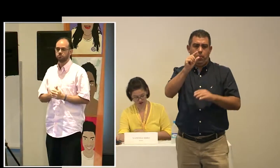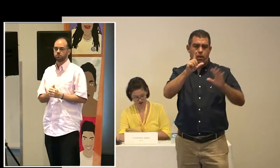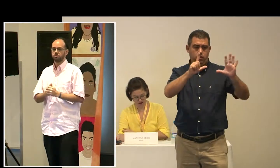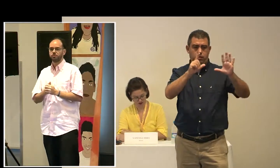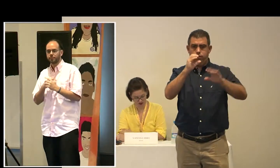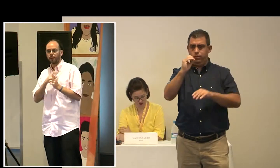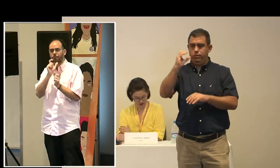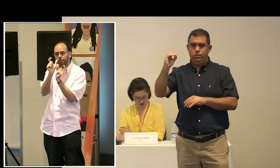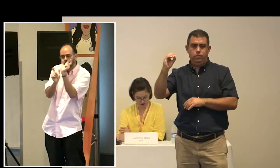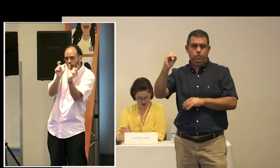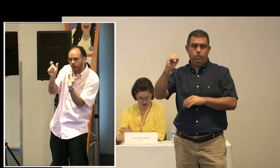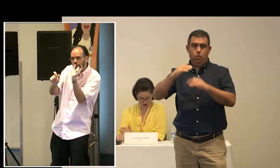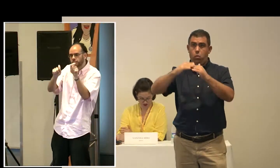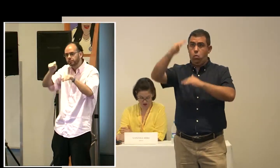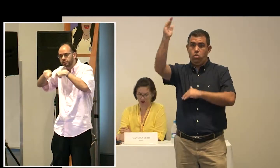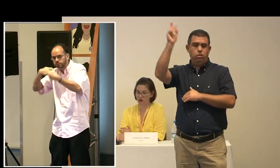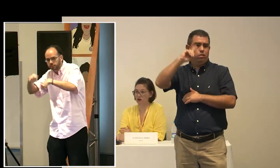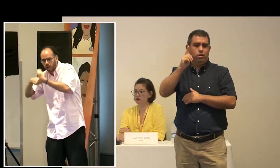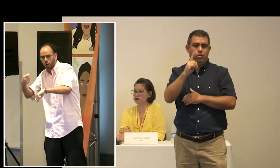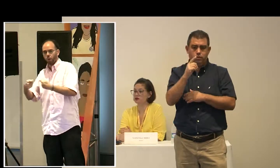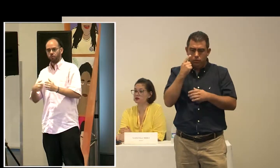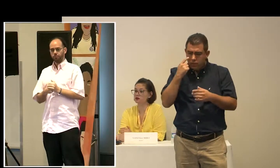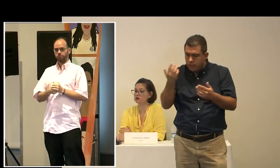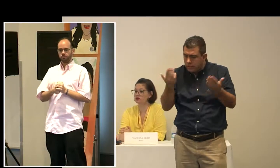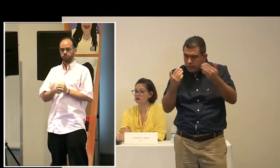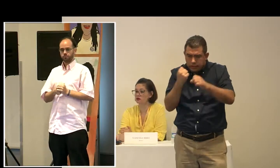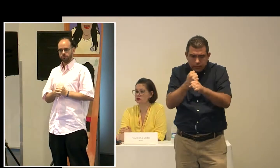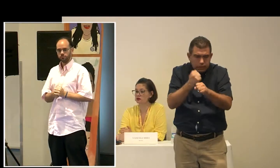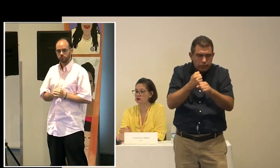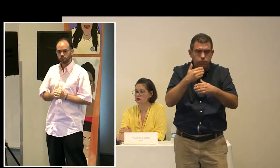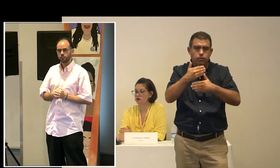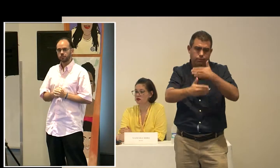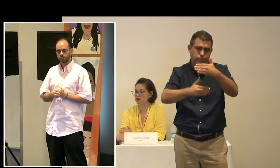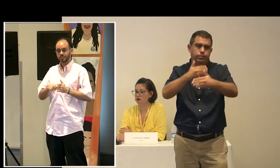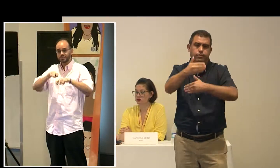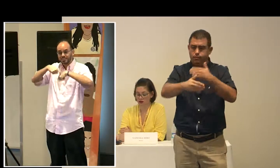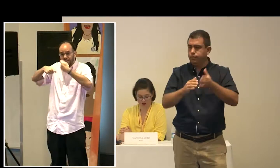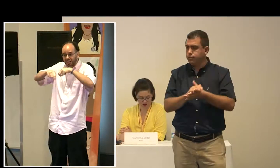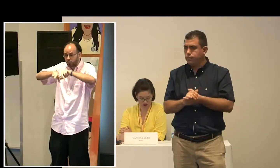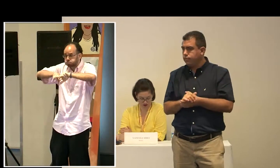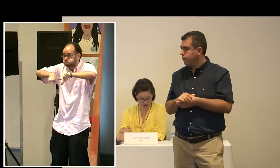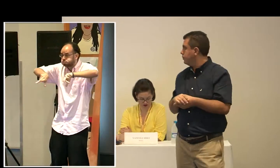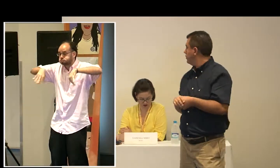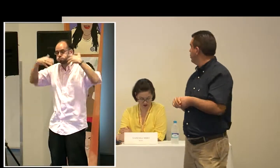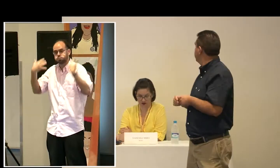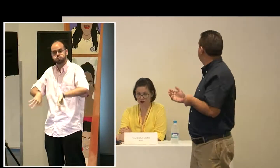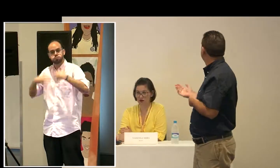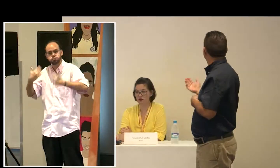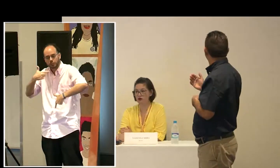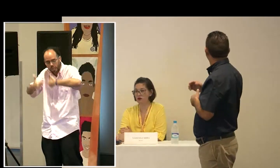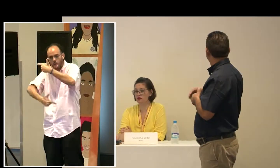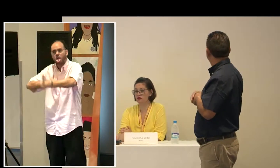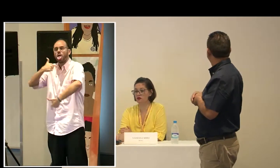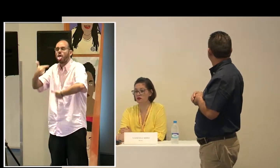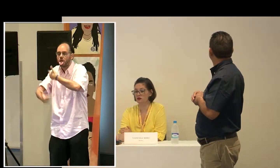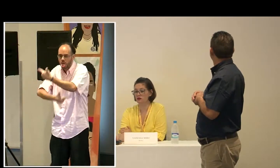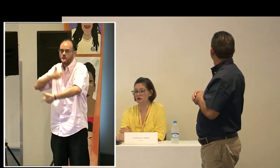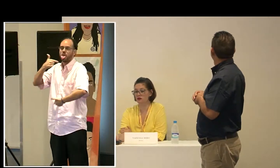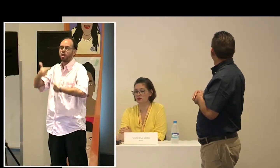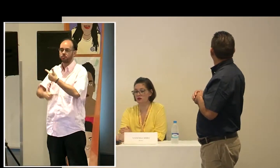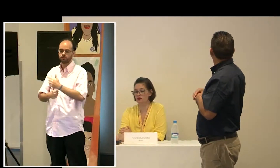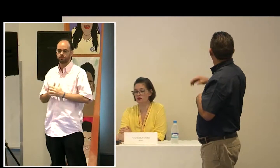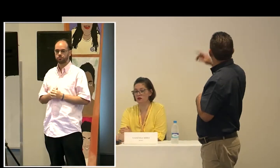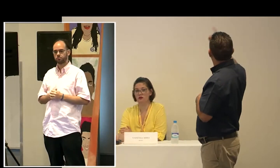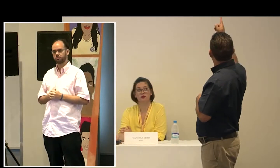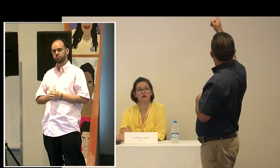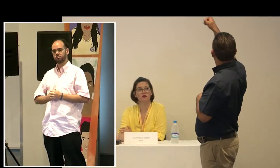Nós sabemos que não estamos no ideal, mas estamos caminhando para melhorar, fazendo uma